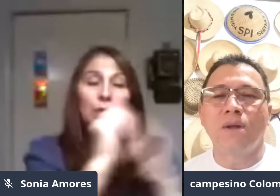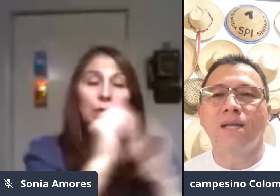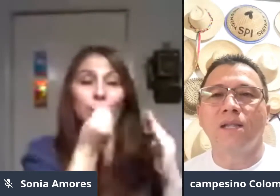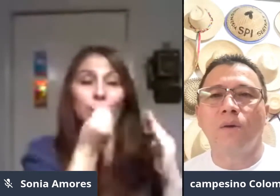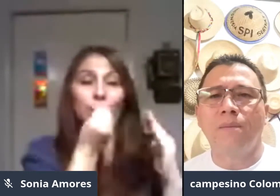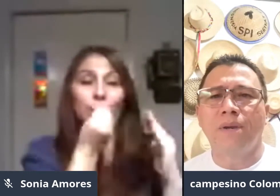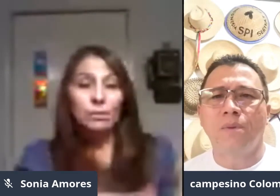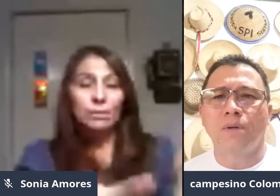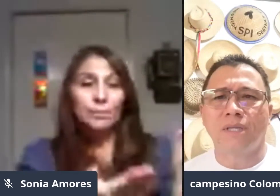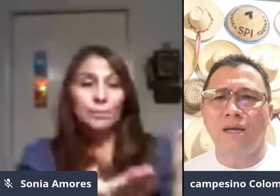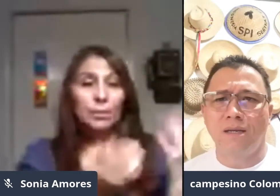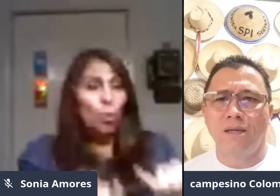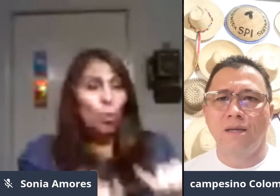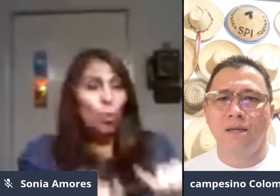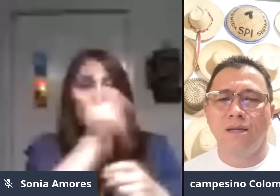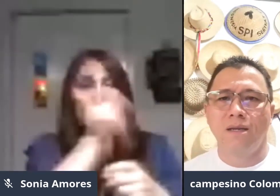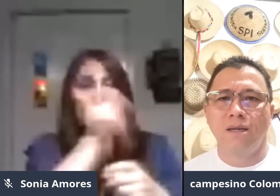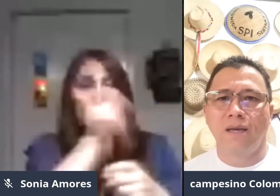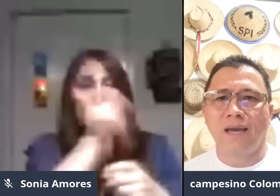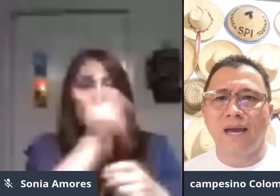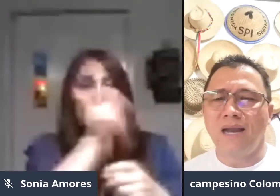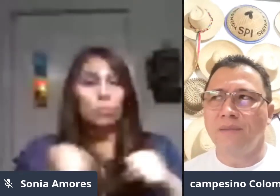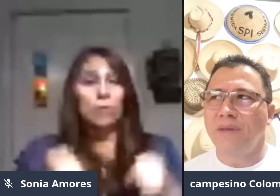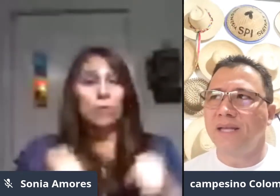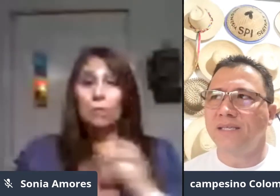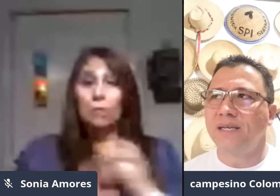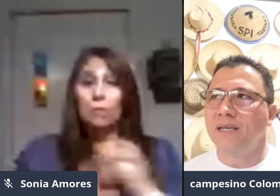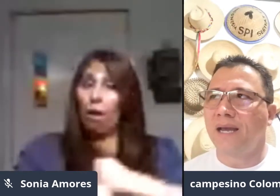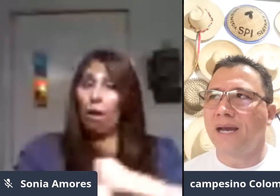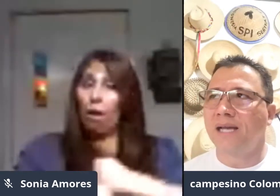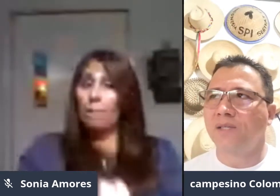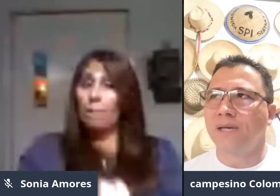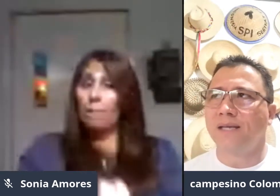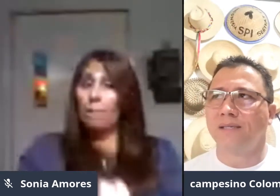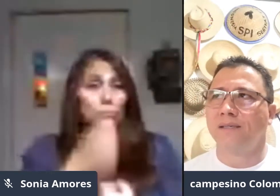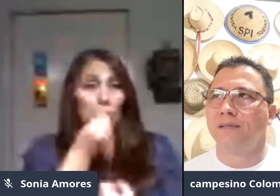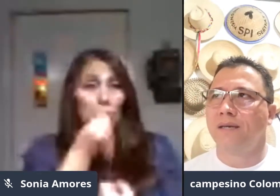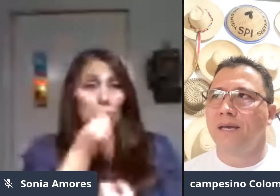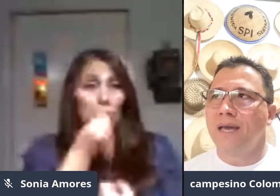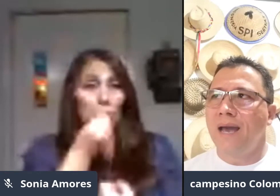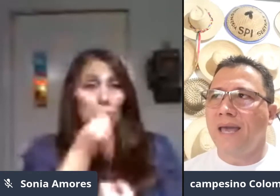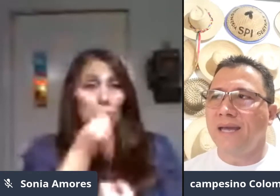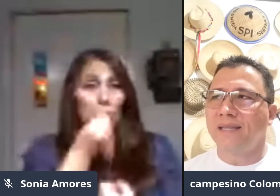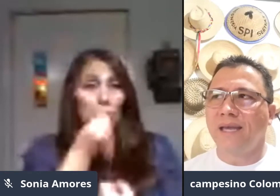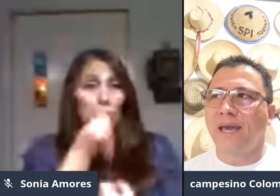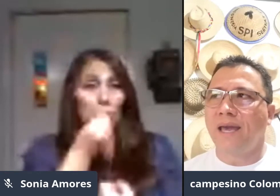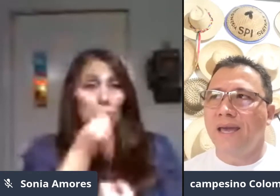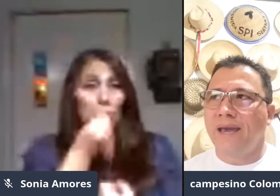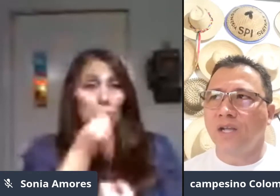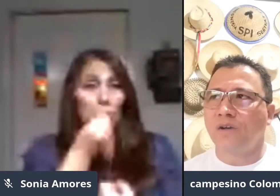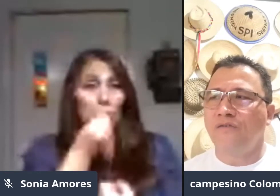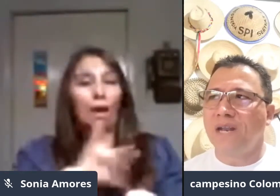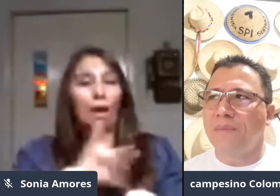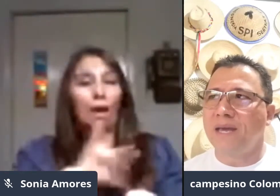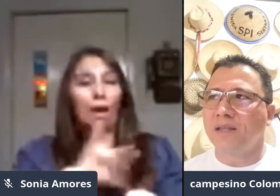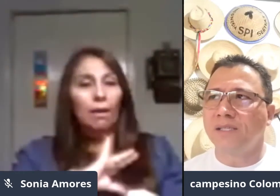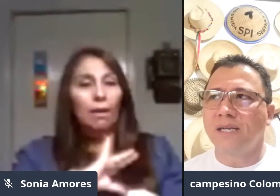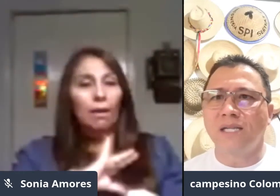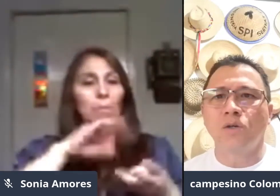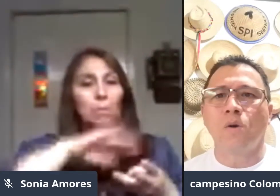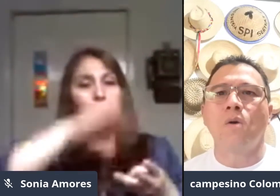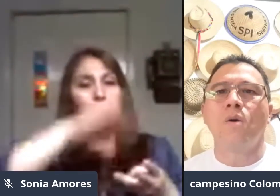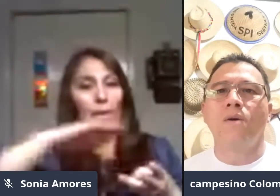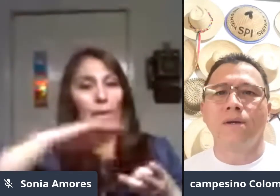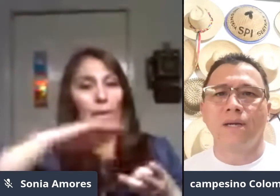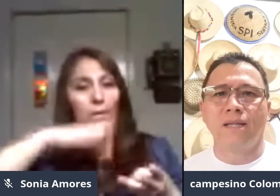que está aguantando hambre en Bogotá, en Cali, en Medellín, en cada ciudad. Hay gente que en los confinamientos,